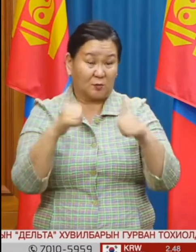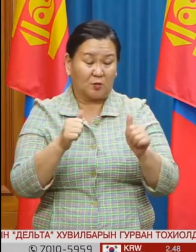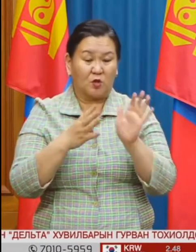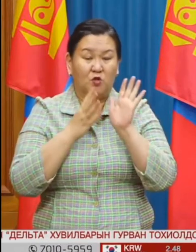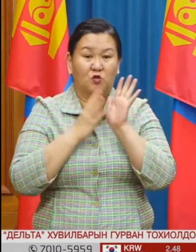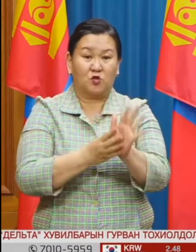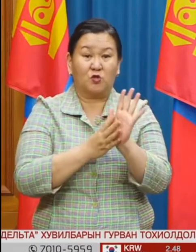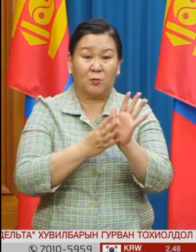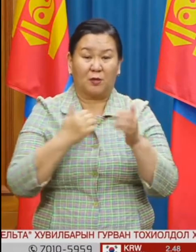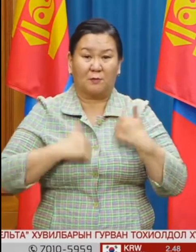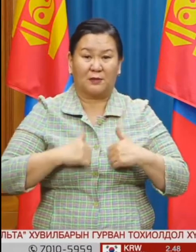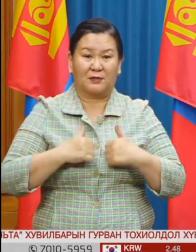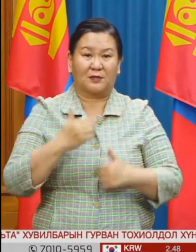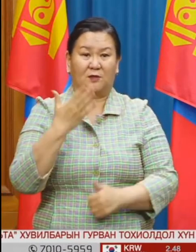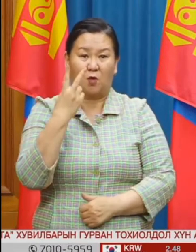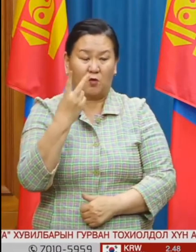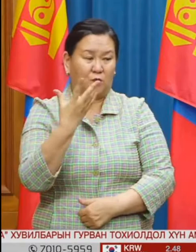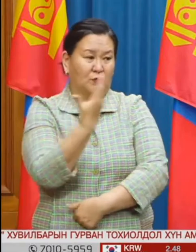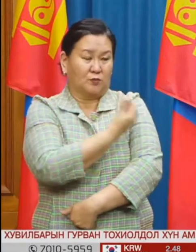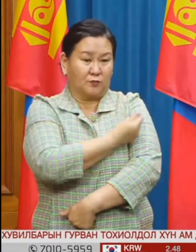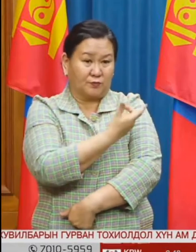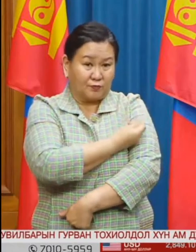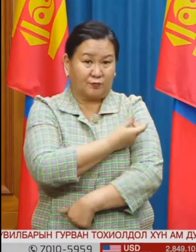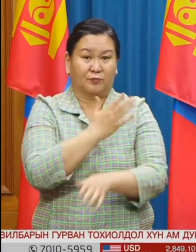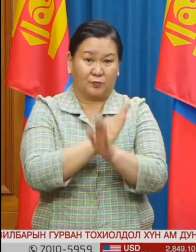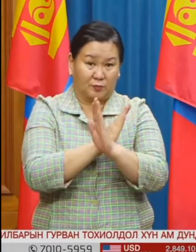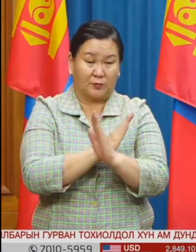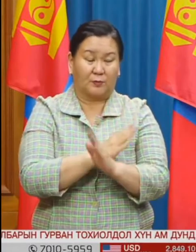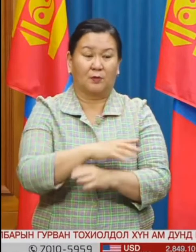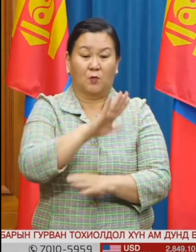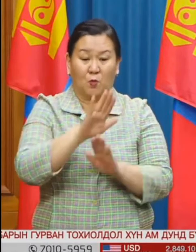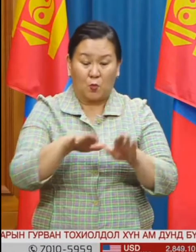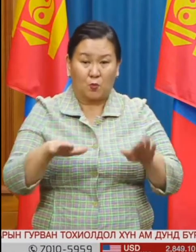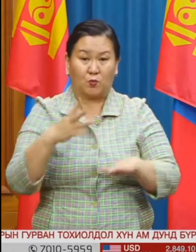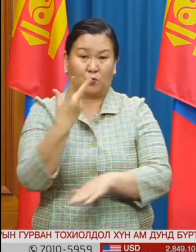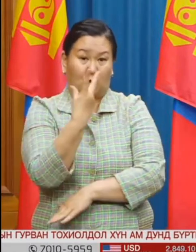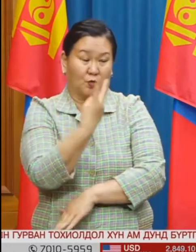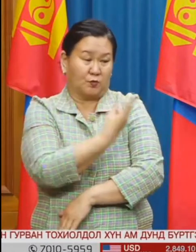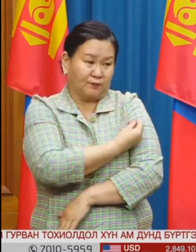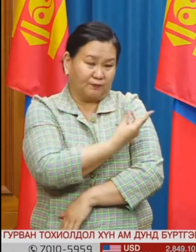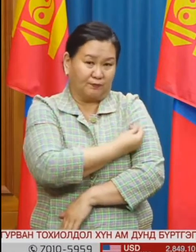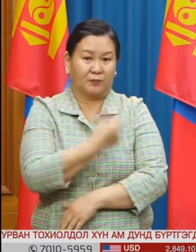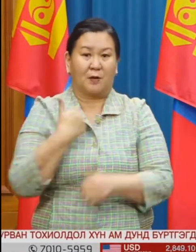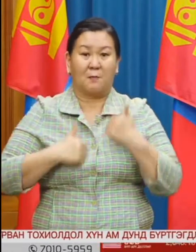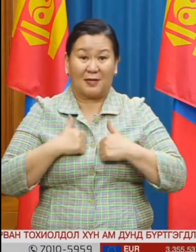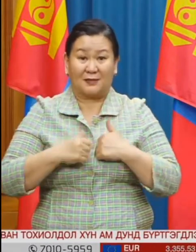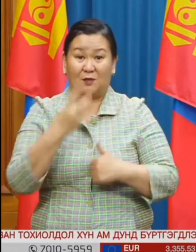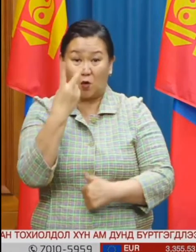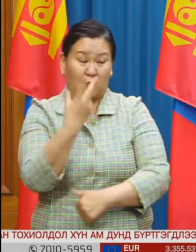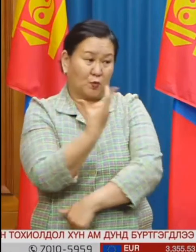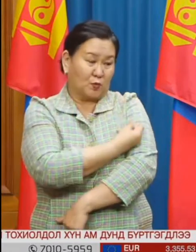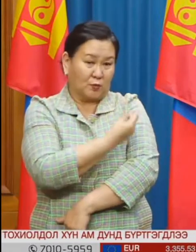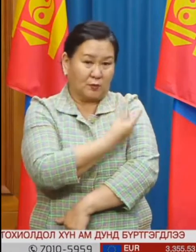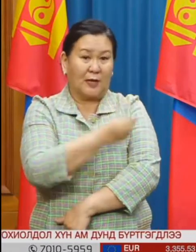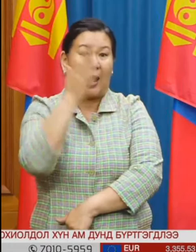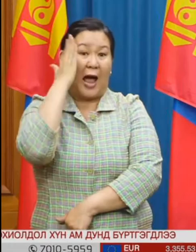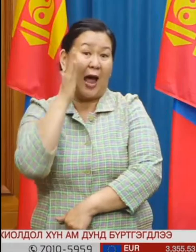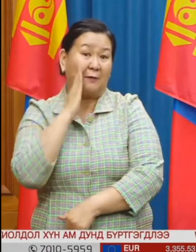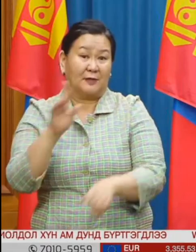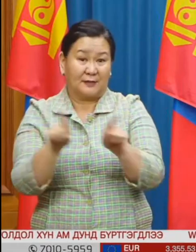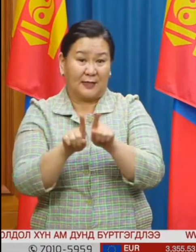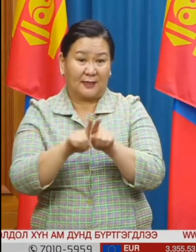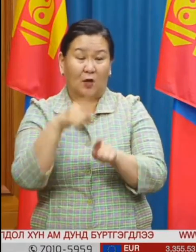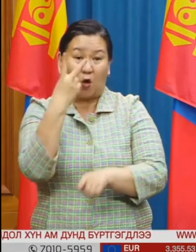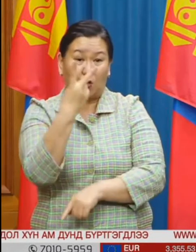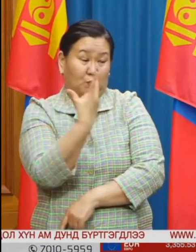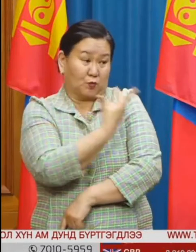9000 гарчин багш нарыг бас 2-р тундаа хамрагдсан. Ингээд хүүхдүүд нь 2-р тундаа хамрагдсан, бүх багш нар нь 2-р тундаа хамрагдсан, эцэг эхчүүд нь 2-р